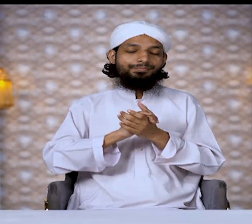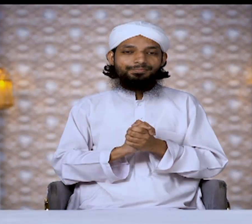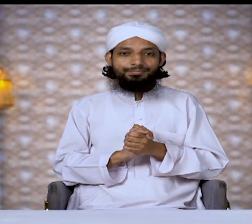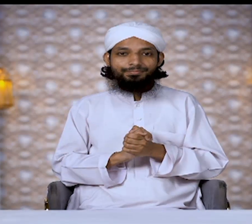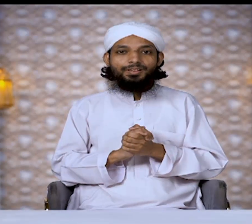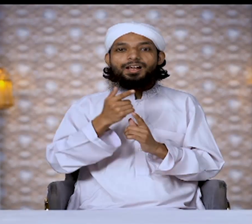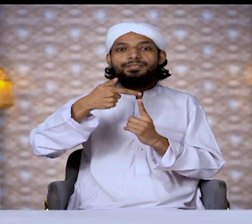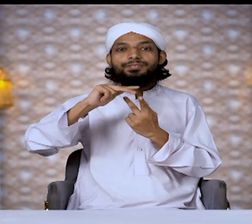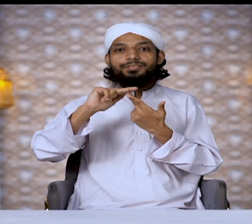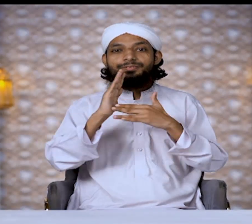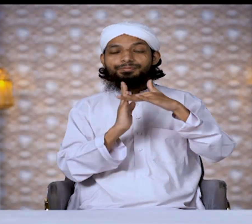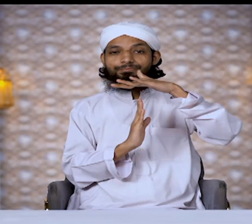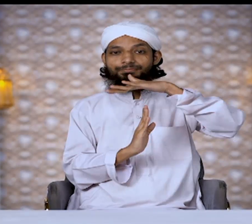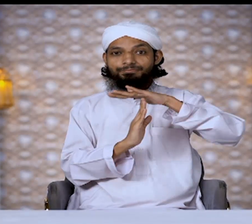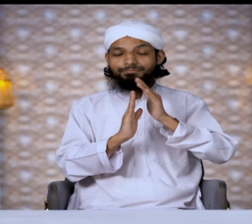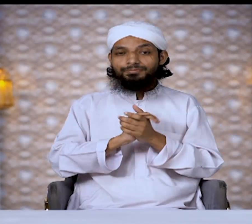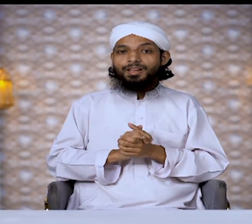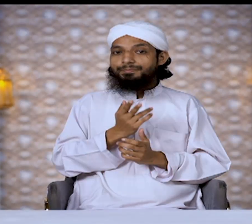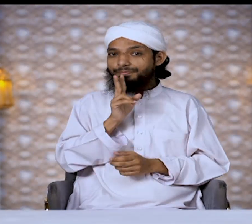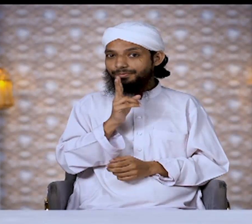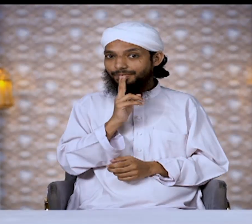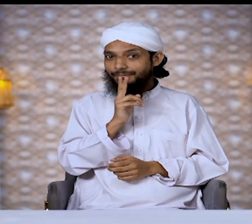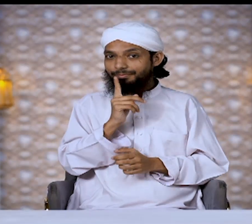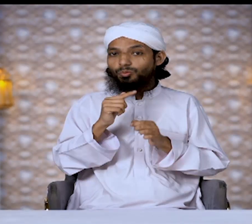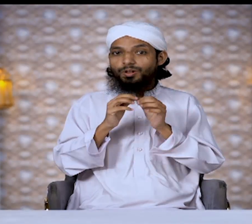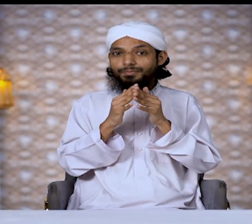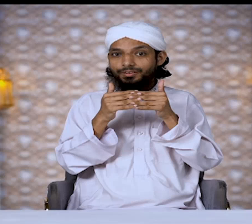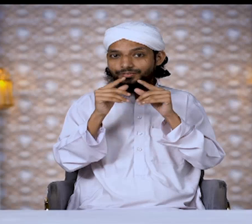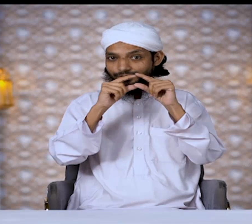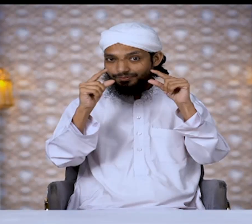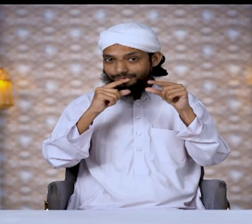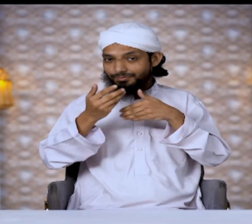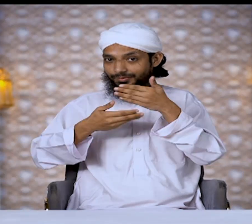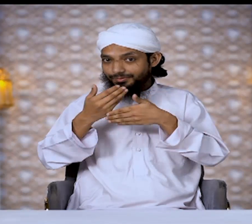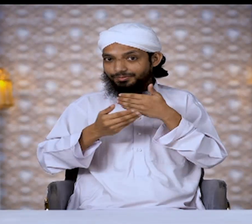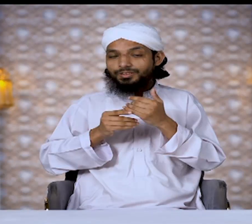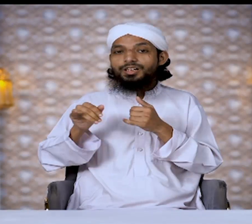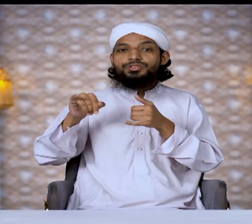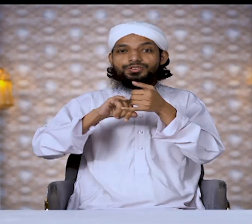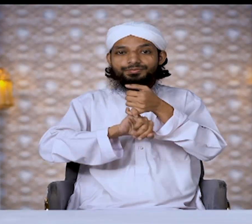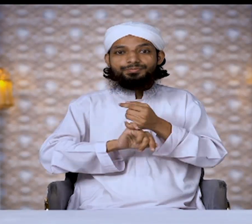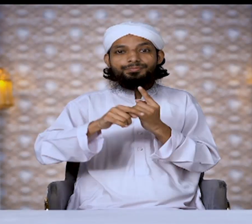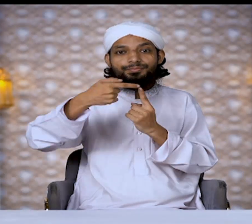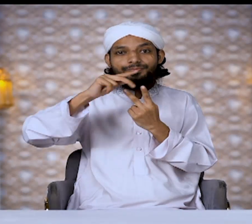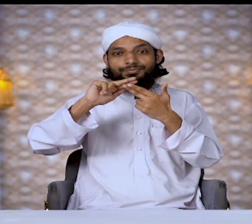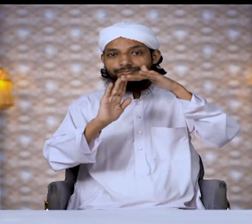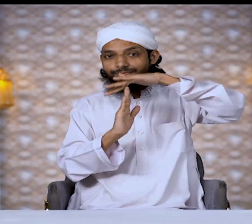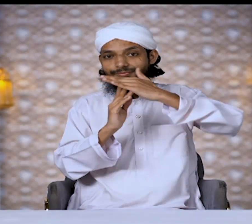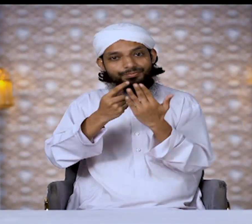آپ رحمت اللہ علیہ زبانی آیات کریمہ کا ترجمہ کرواتے جاتے، اور صدر الشریعہ رحمت اللہ علیہ اس کو لکھتے رہتے۔ پھر جب